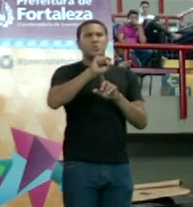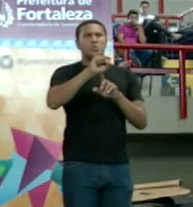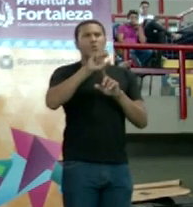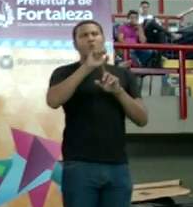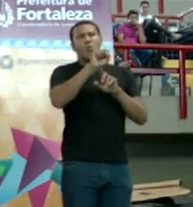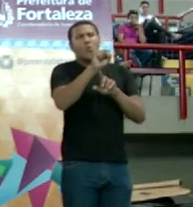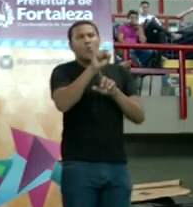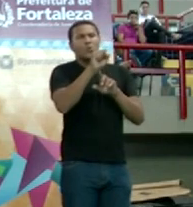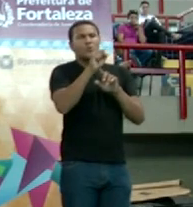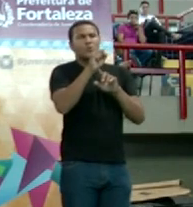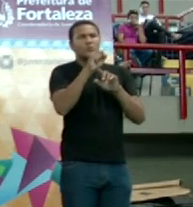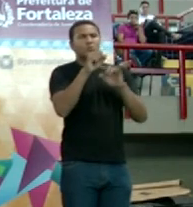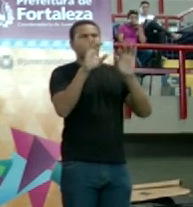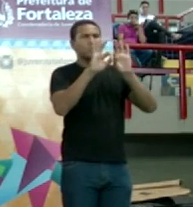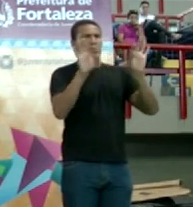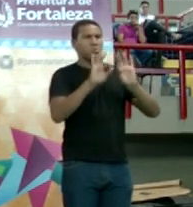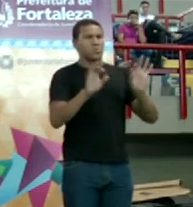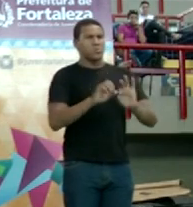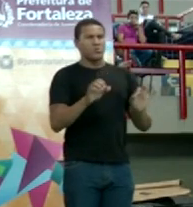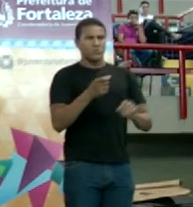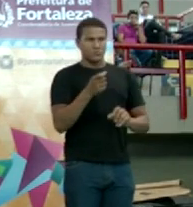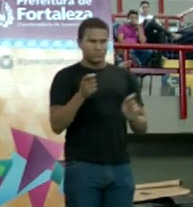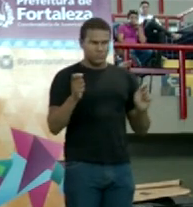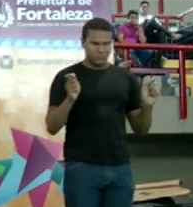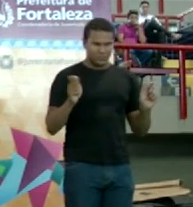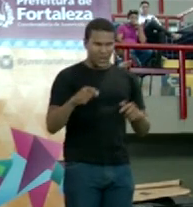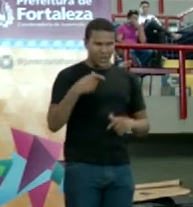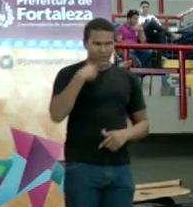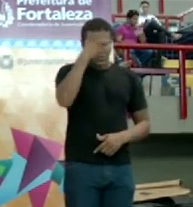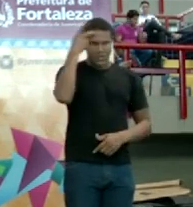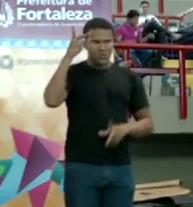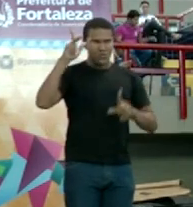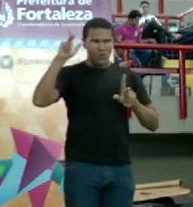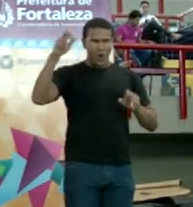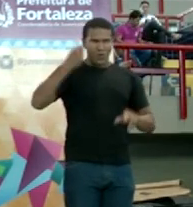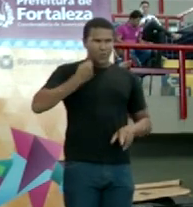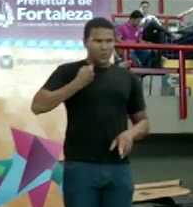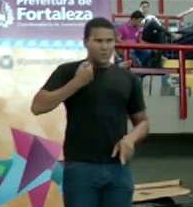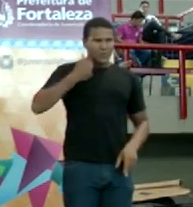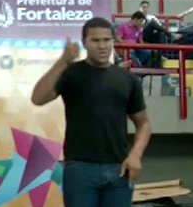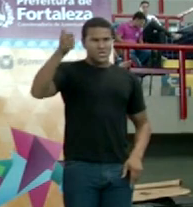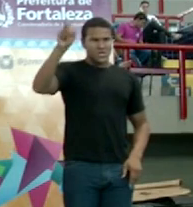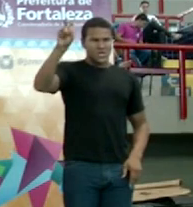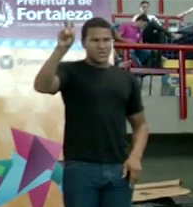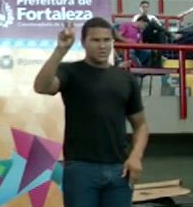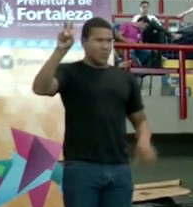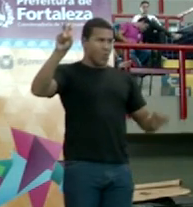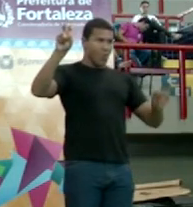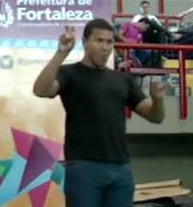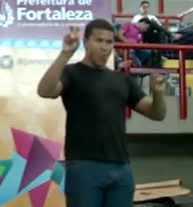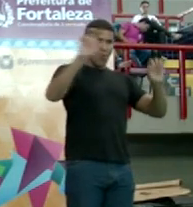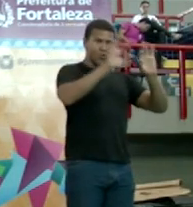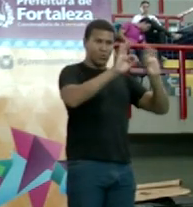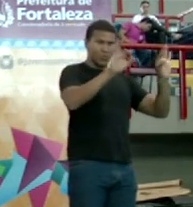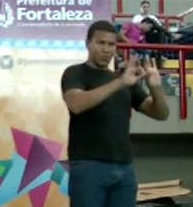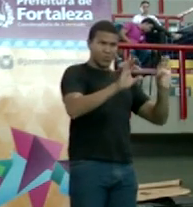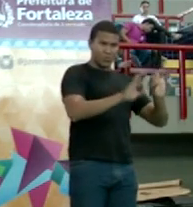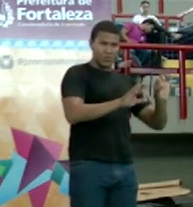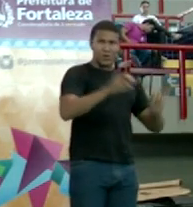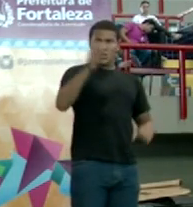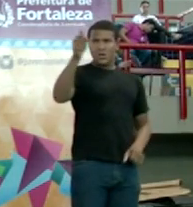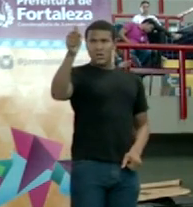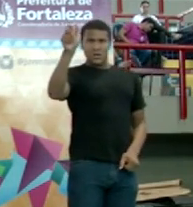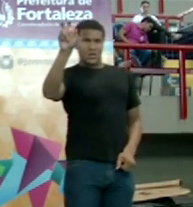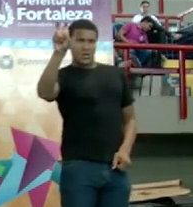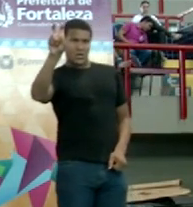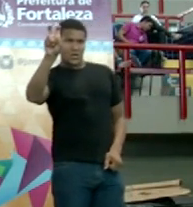fez 15 linhas? De jeito nenhum. Quem faz 8 linhas, 15 linhas, não